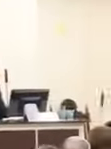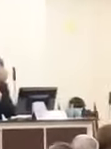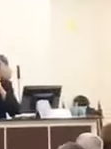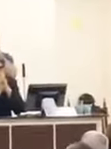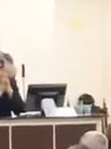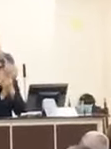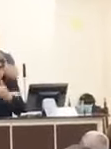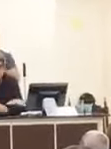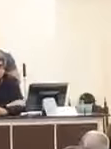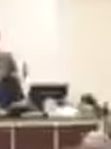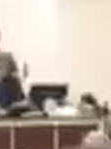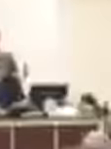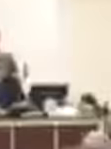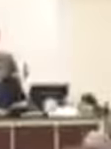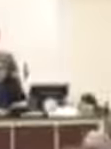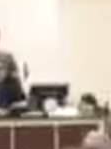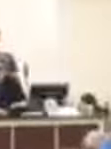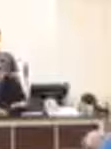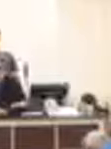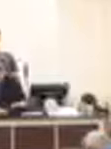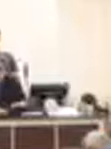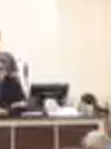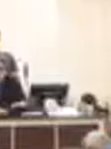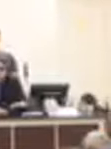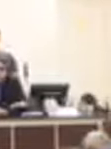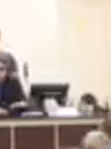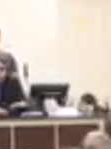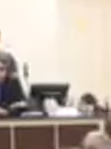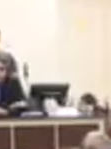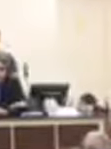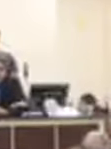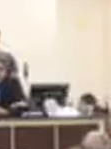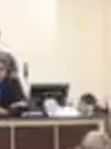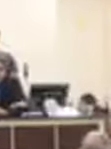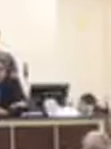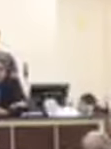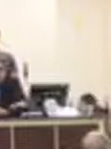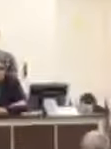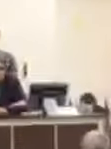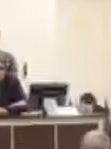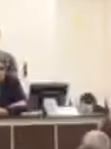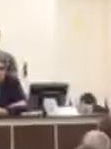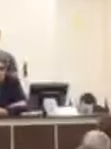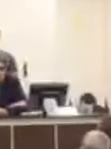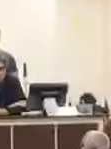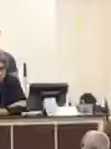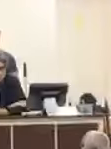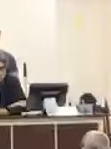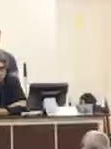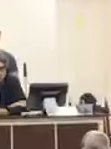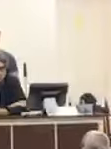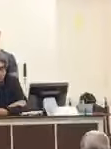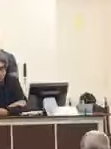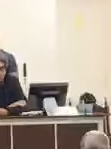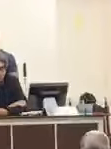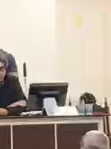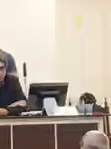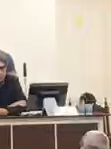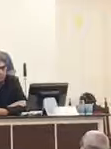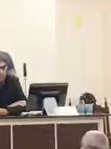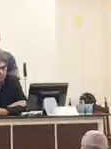problemas com nossos equipamentos sonoros. Realmente, algum problema técnico. Sem poder ouvir os hinos de Paranaguá e do